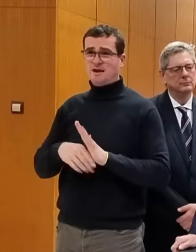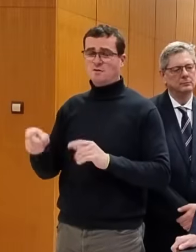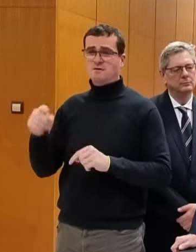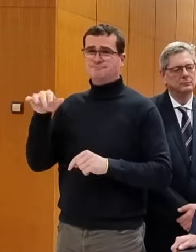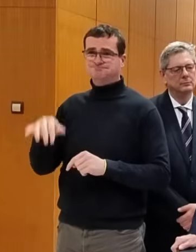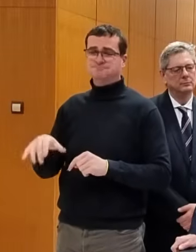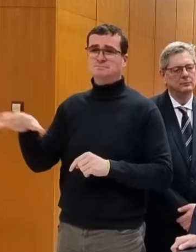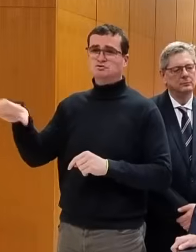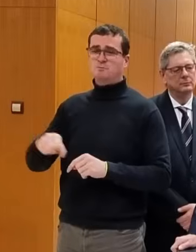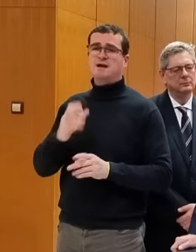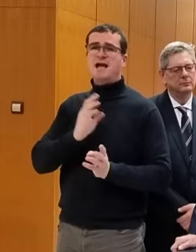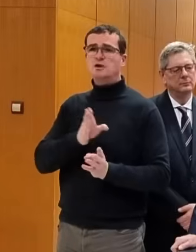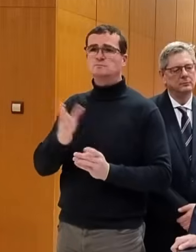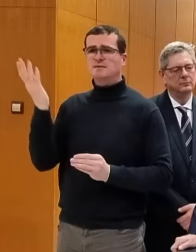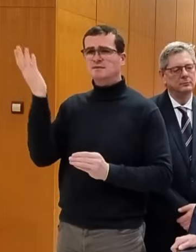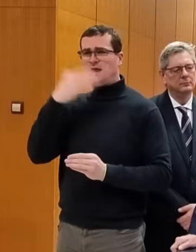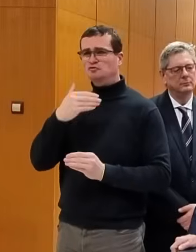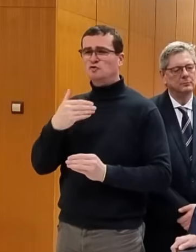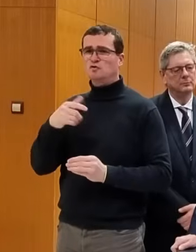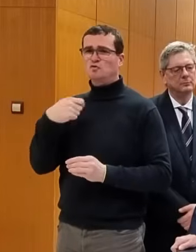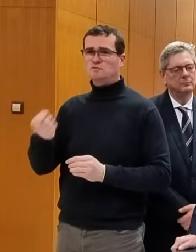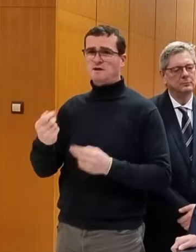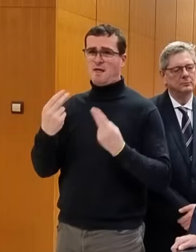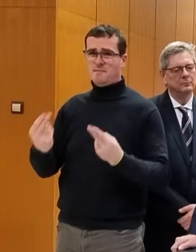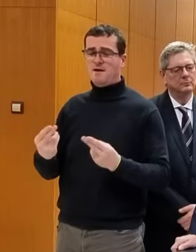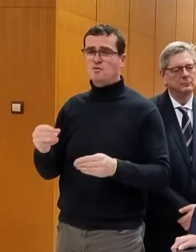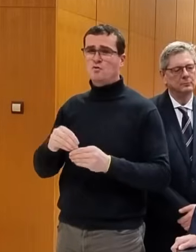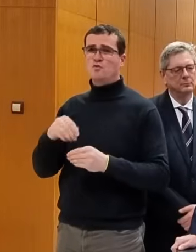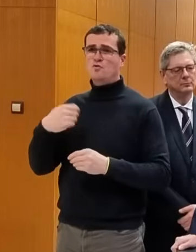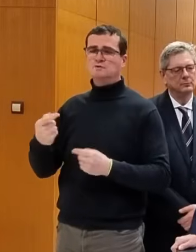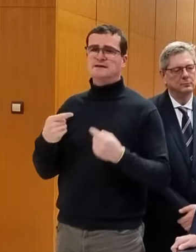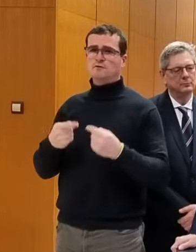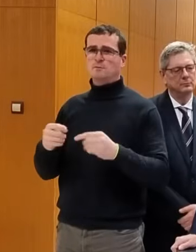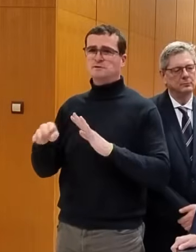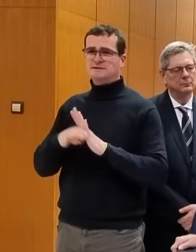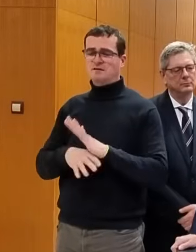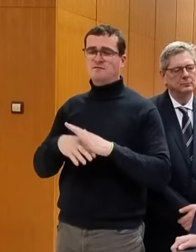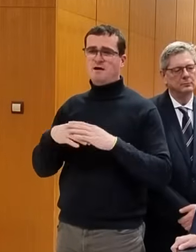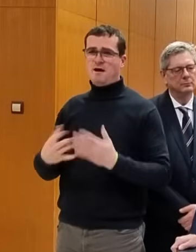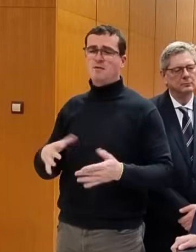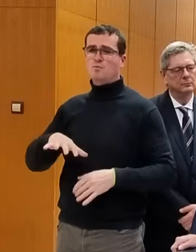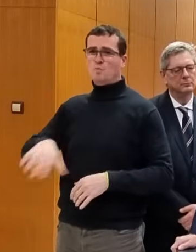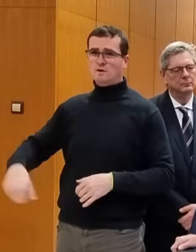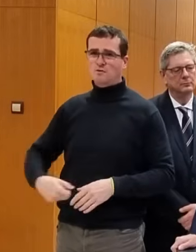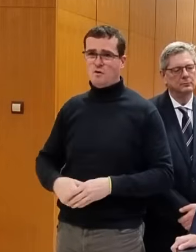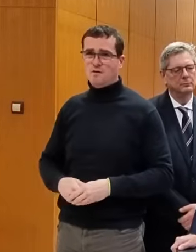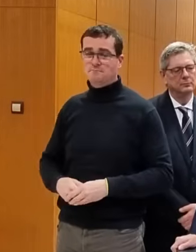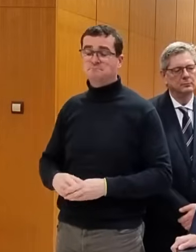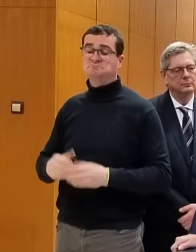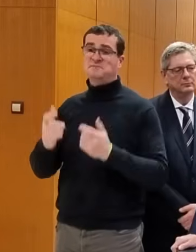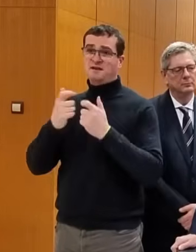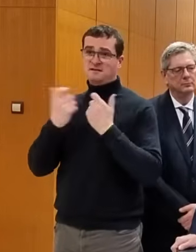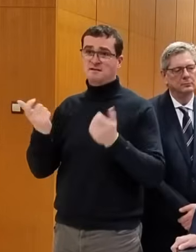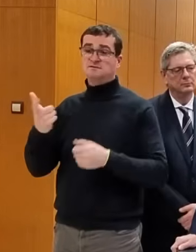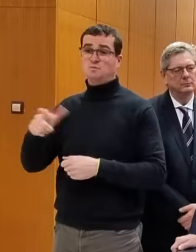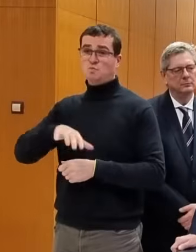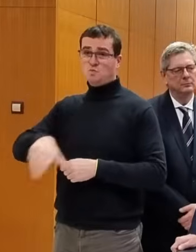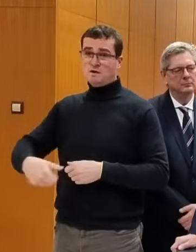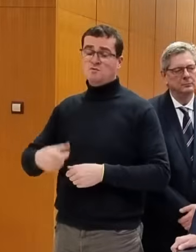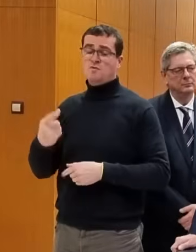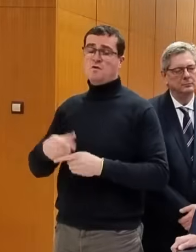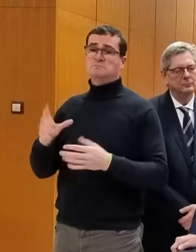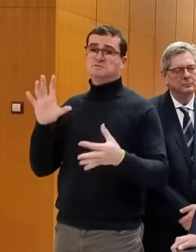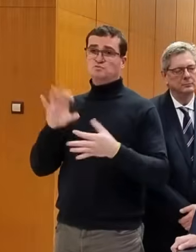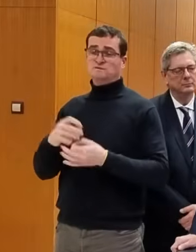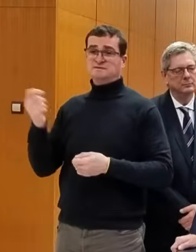je zobrať každému nelegálne nadobudnutý majetok, teda ako nadobudol v rozpore so zákonom, respektíve ako ukradol. A samozrejme, ako ukradol a je tam nejaký s